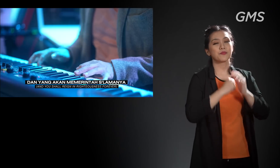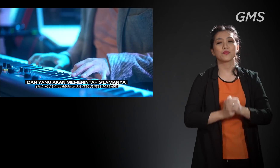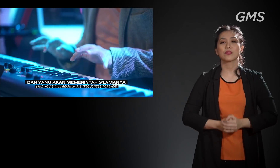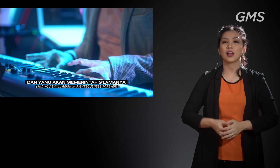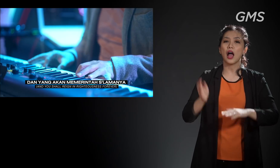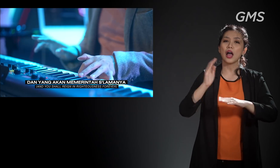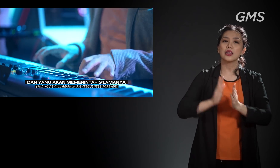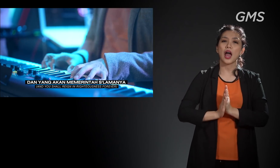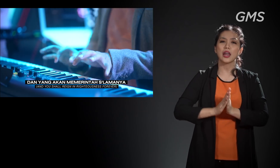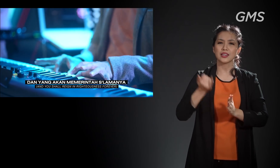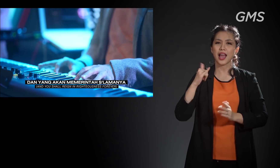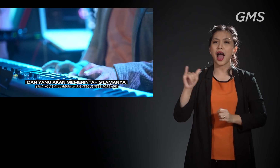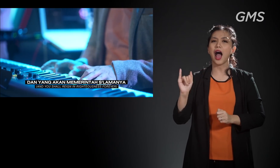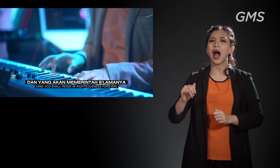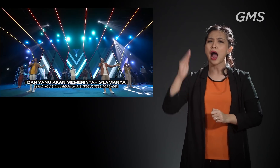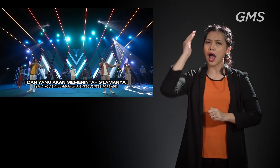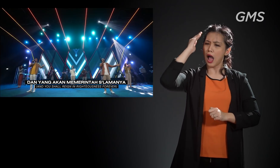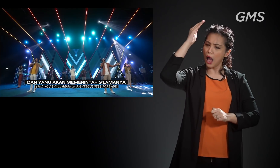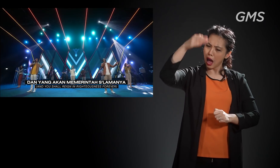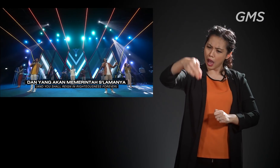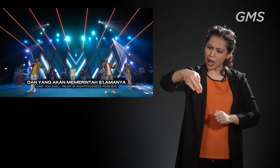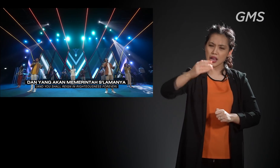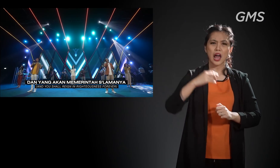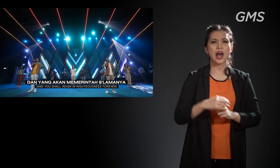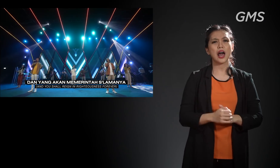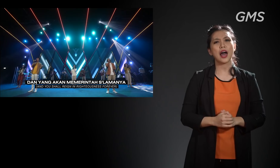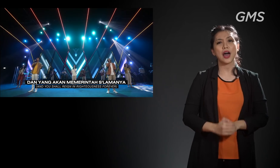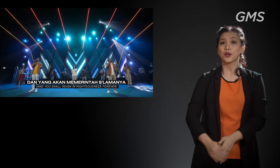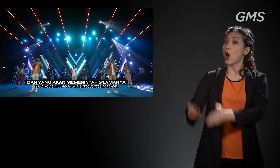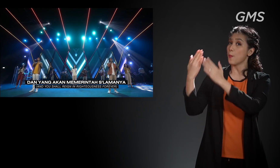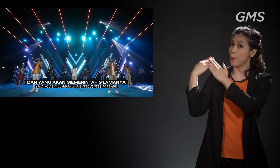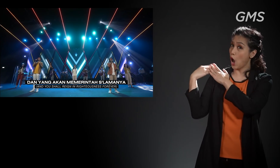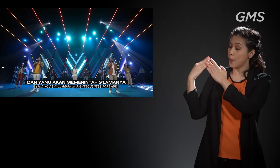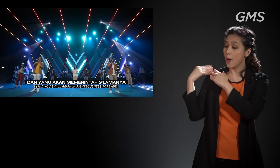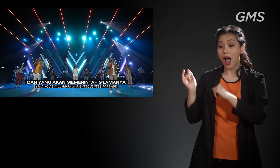tahta dan yang akan